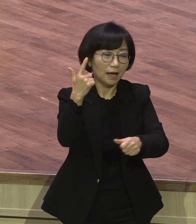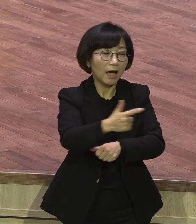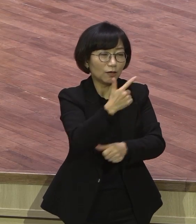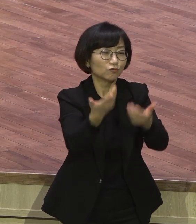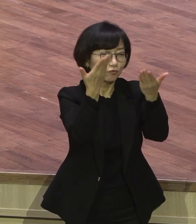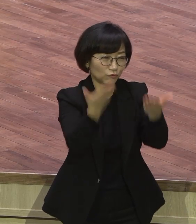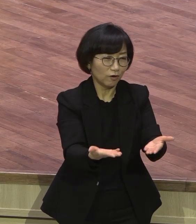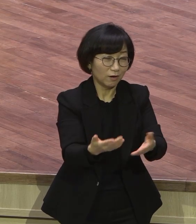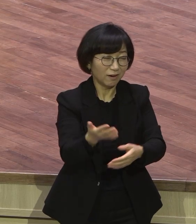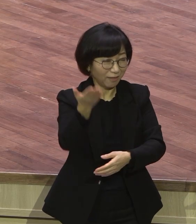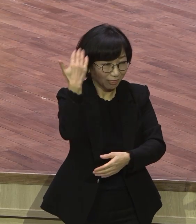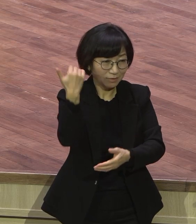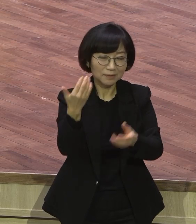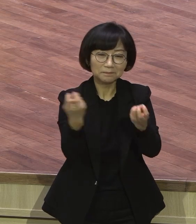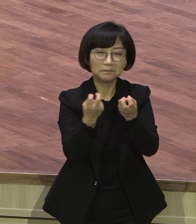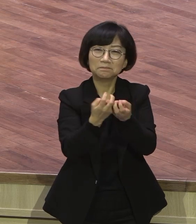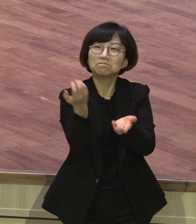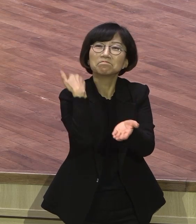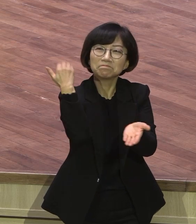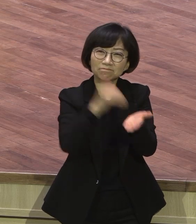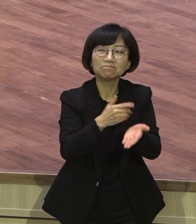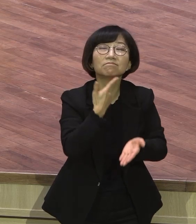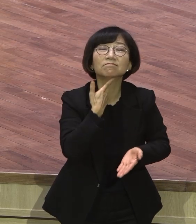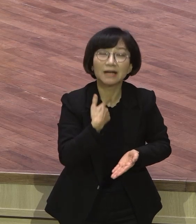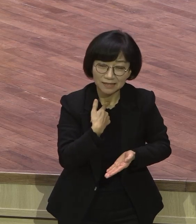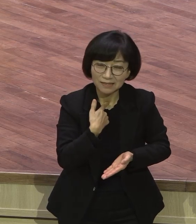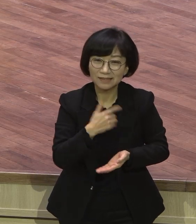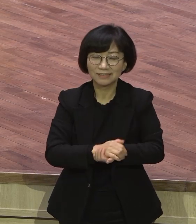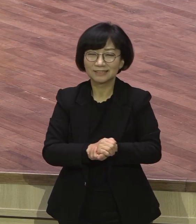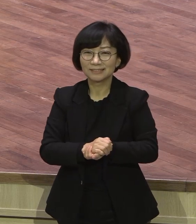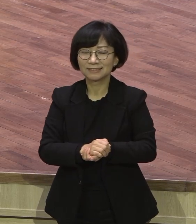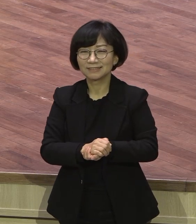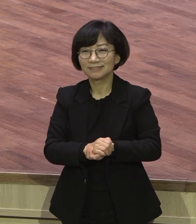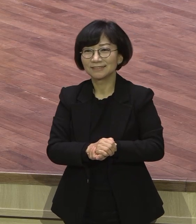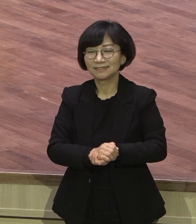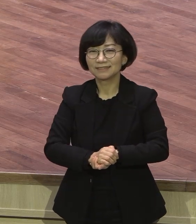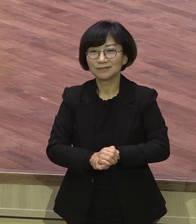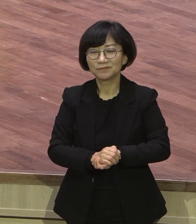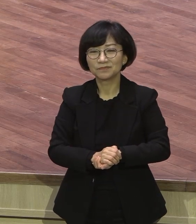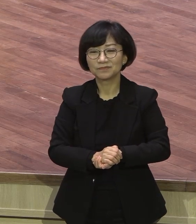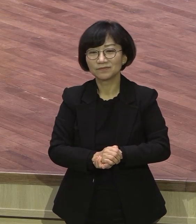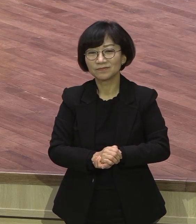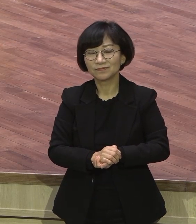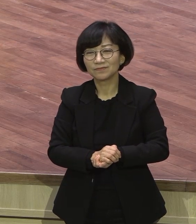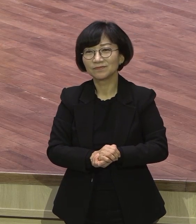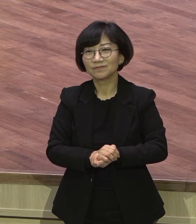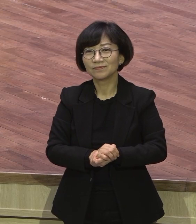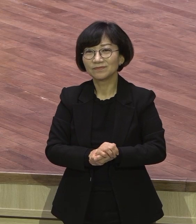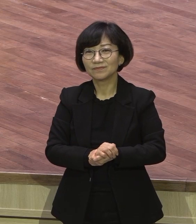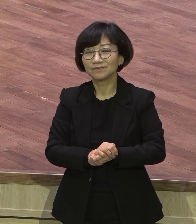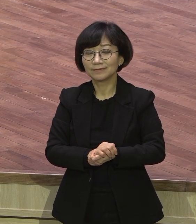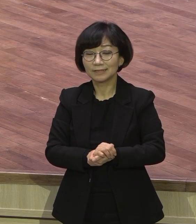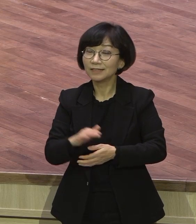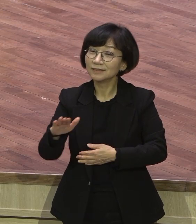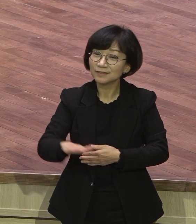쉬는 걸로 돌렸어요 우리는 다른 것을 할 것이 없어요 하나님이